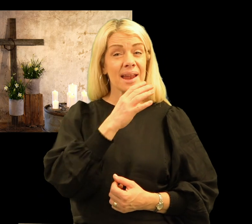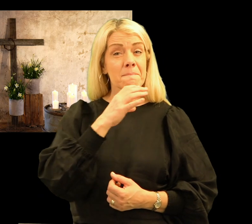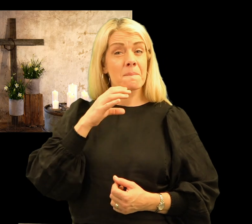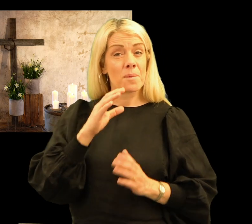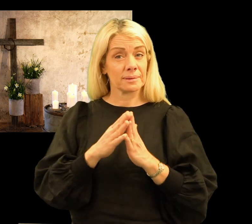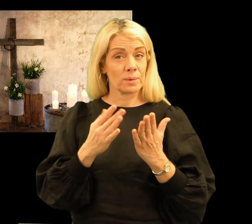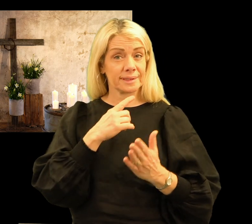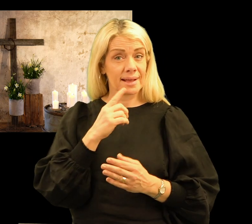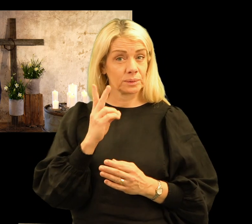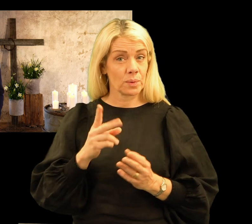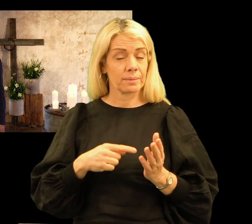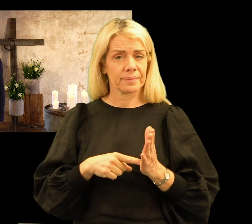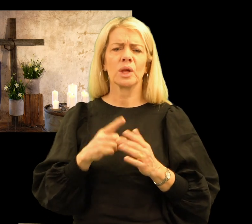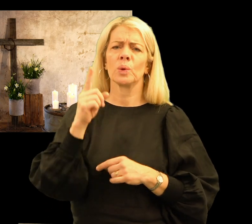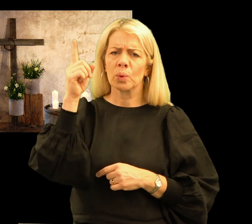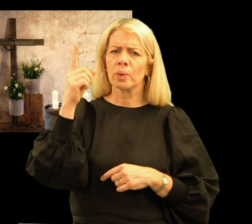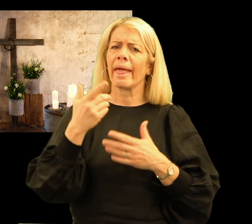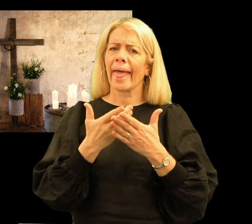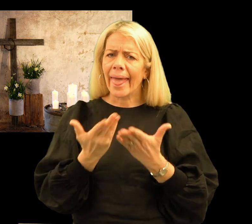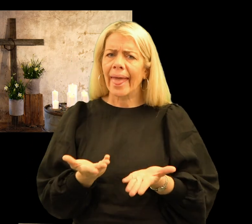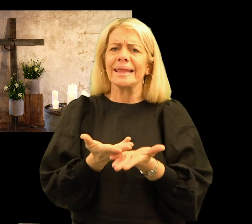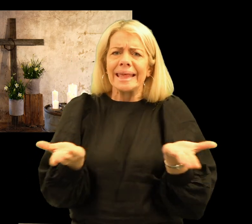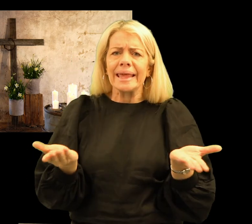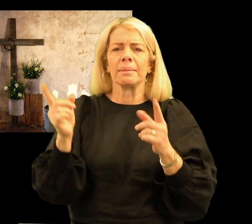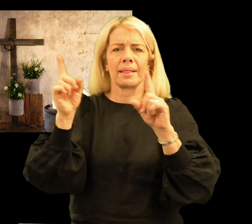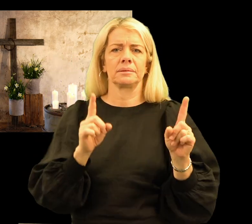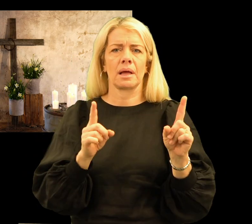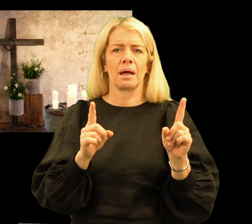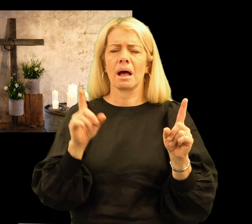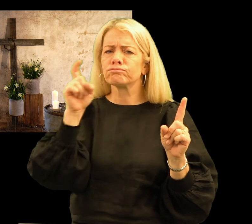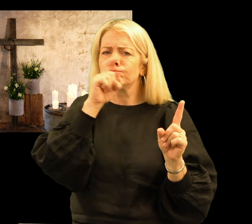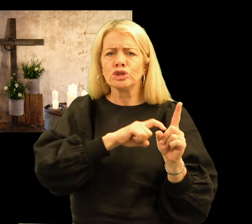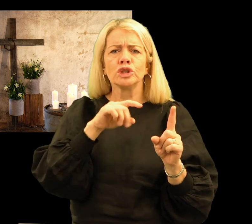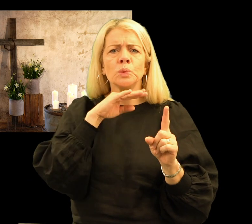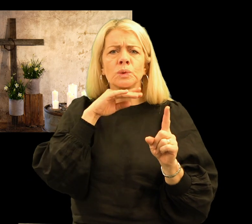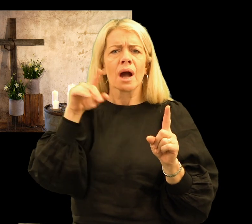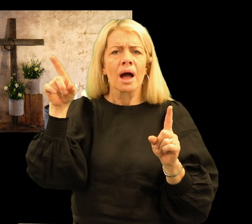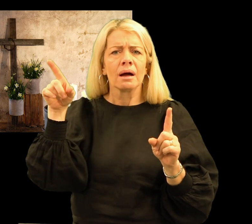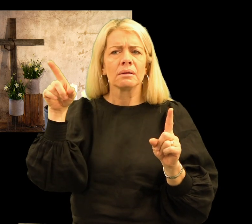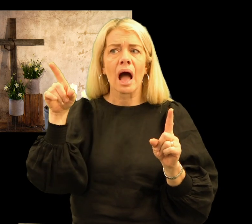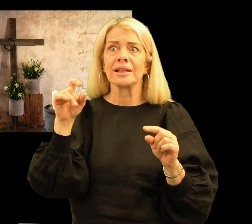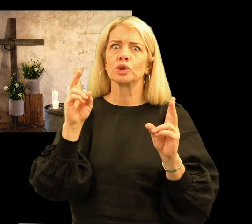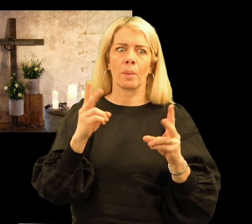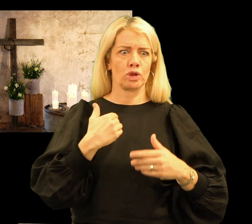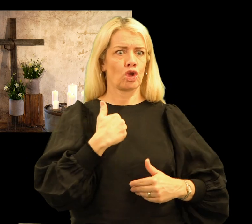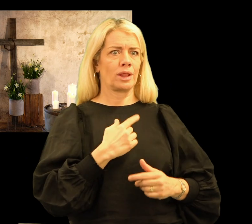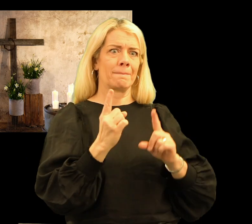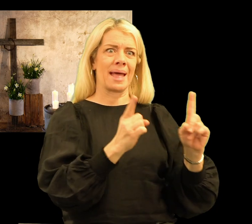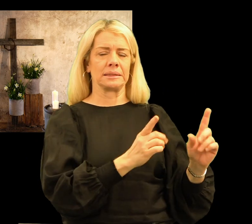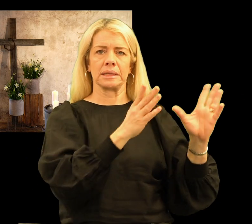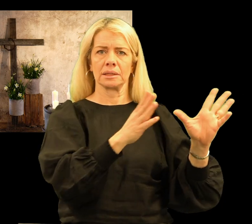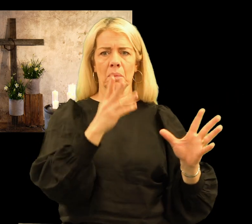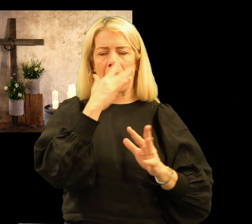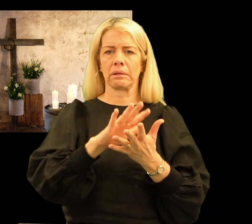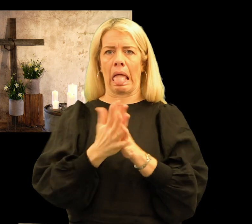Så här står det i fjärde Mosebok 23. Gud är ingen människa. Han ljuger inte. Han är ingen